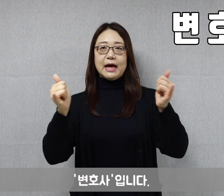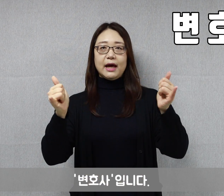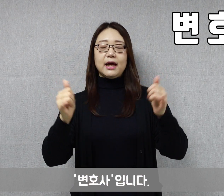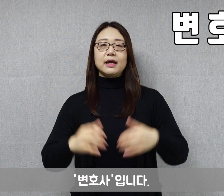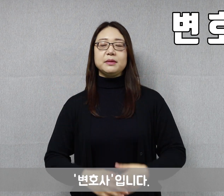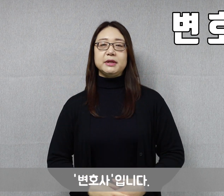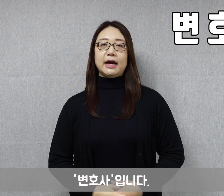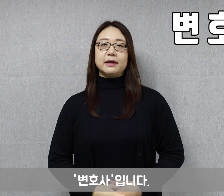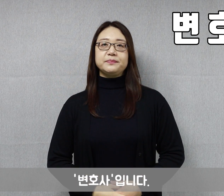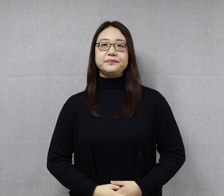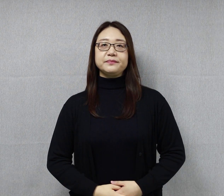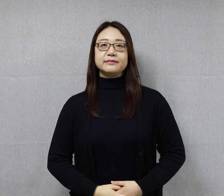변호사입니다.